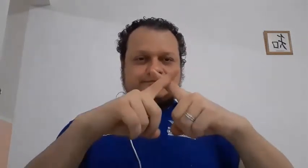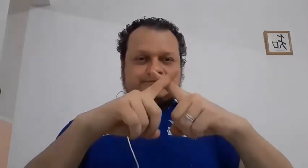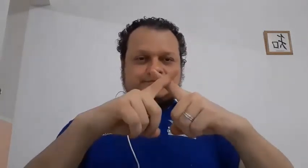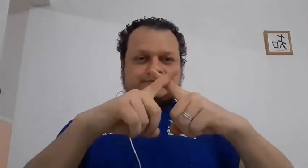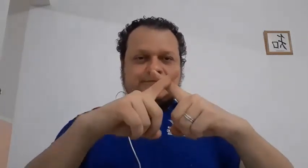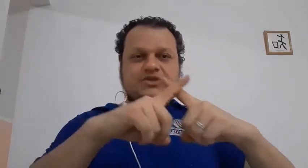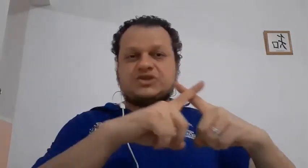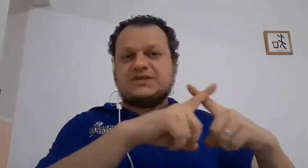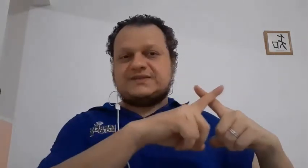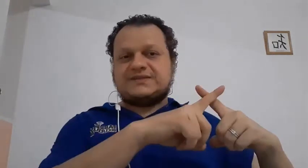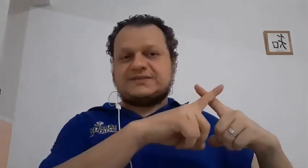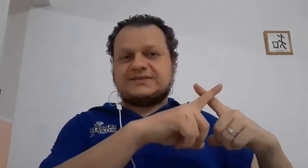X,